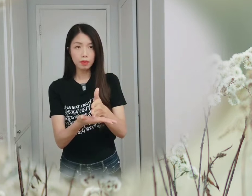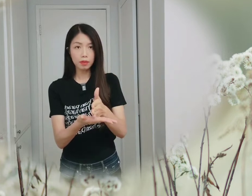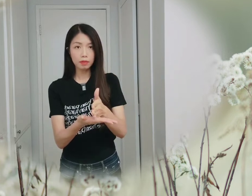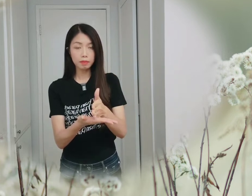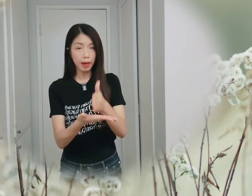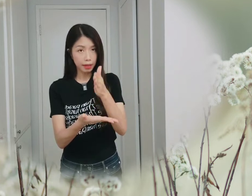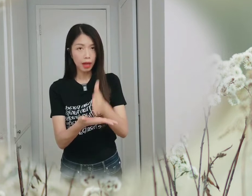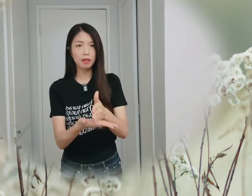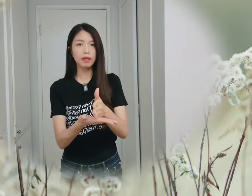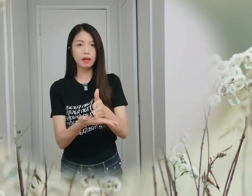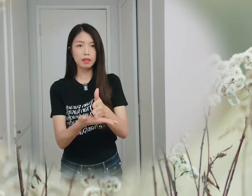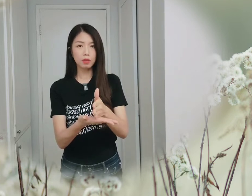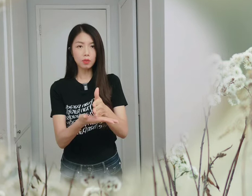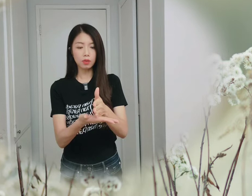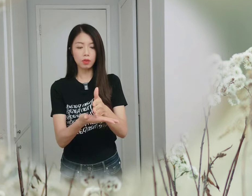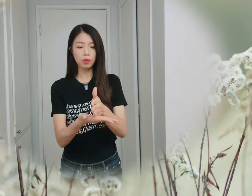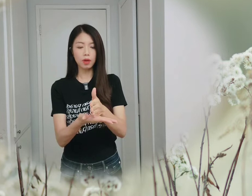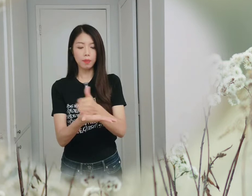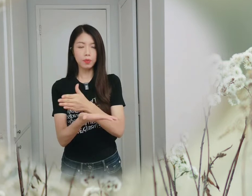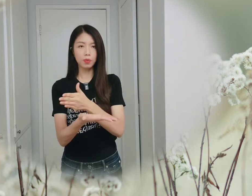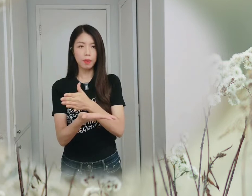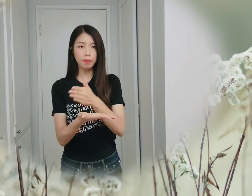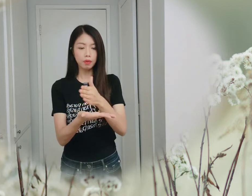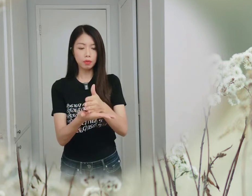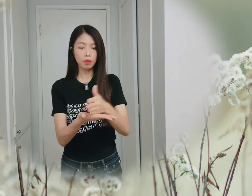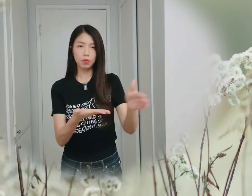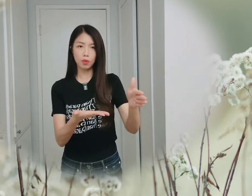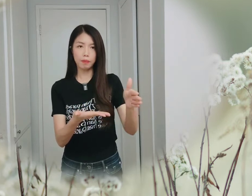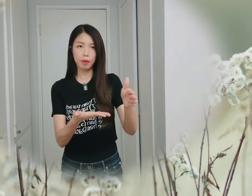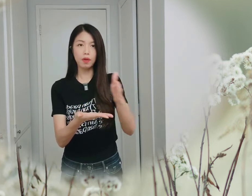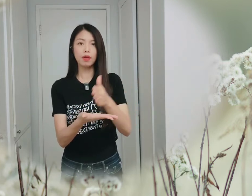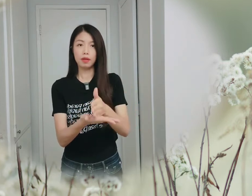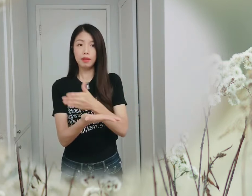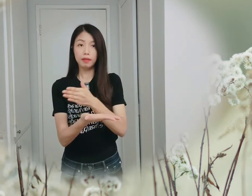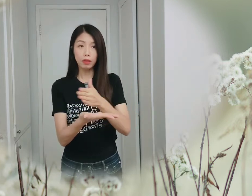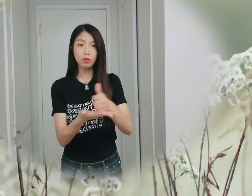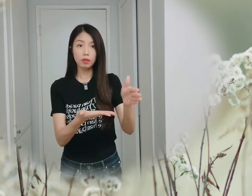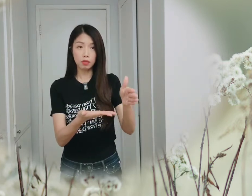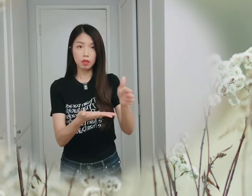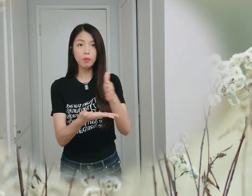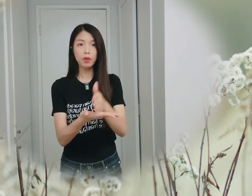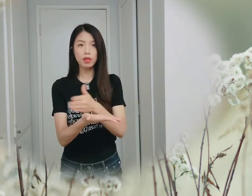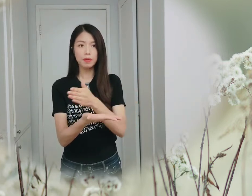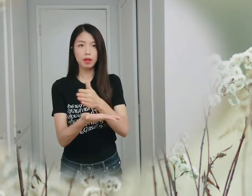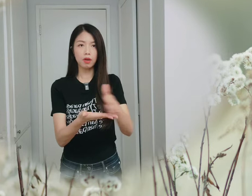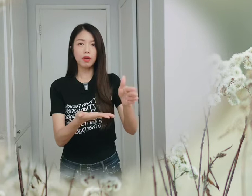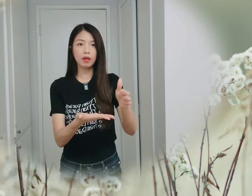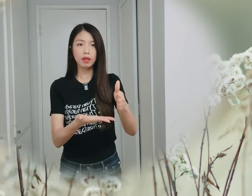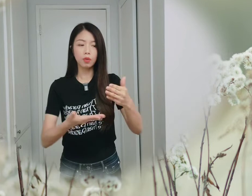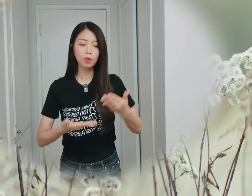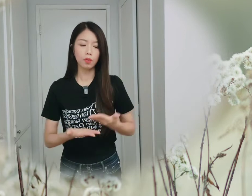한번 반을 가른다 생각하시고 그리고 앞쪽으로 한번 뒤쪽으로 한번 나누는 것처럼 표현하시면